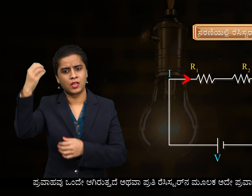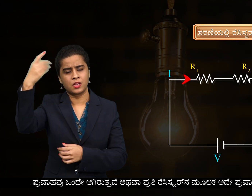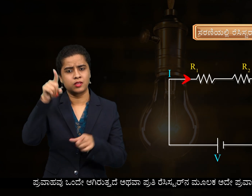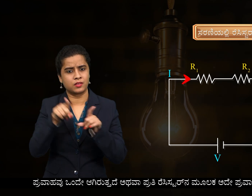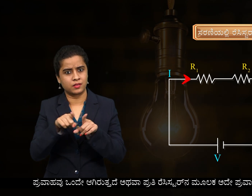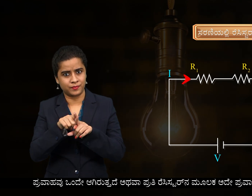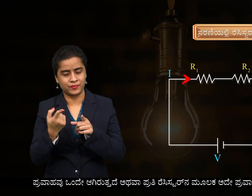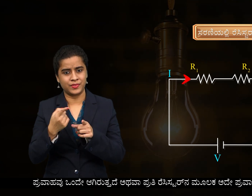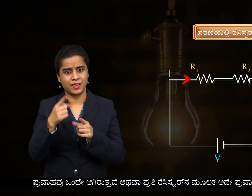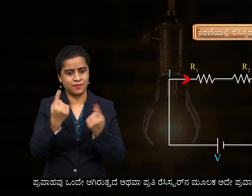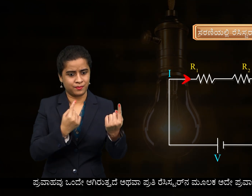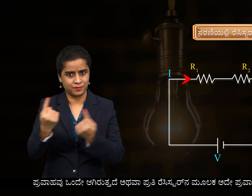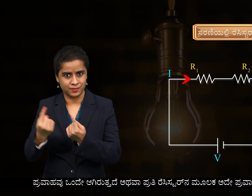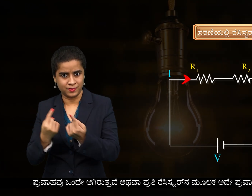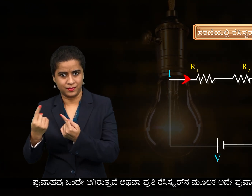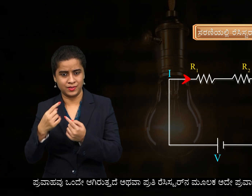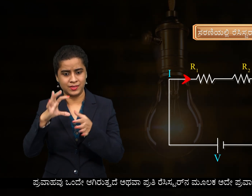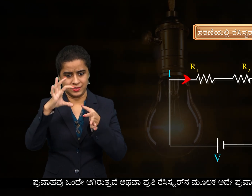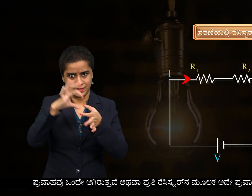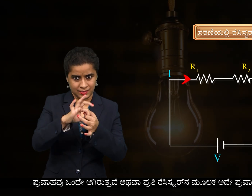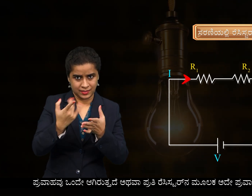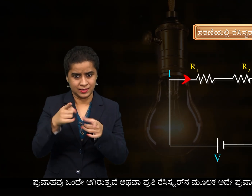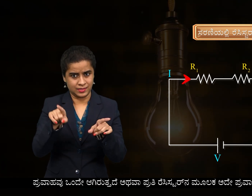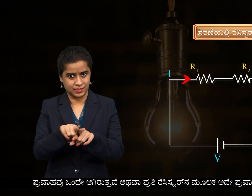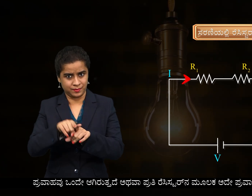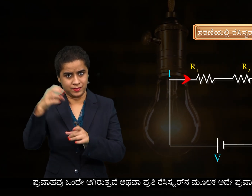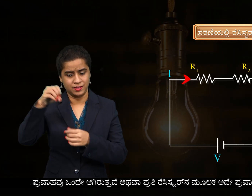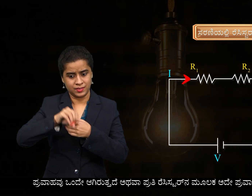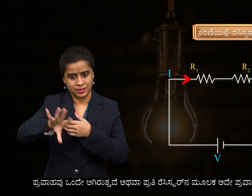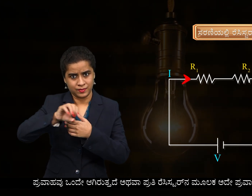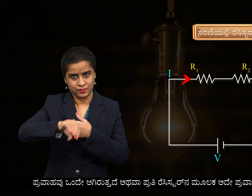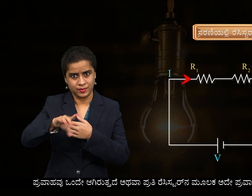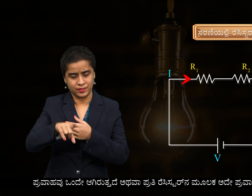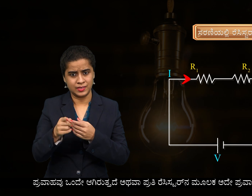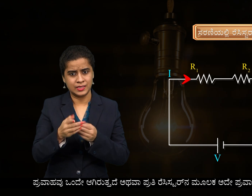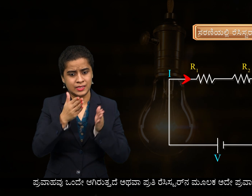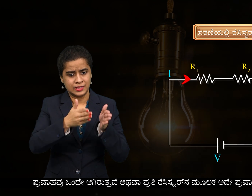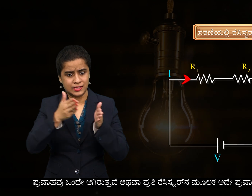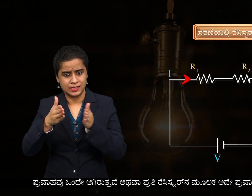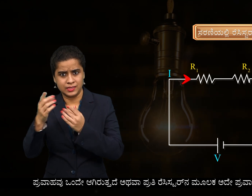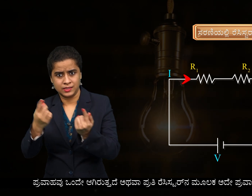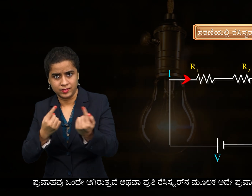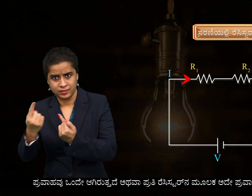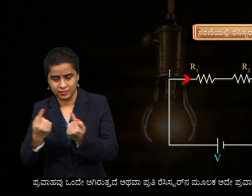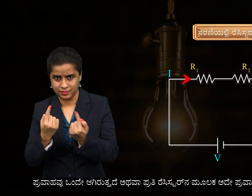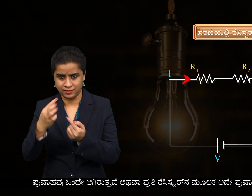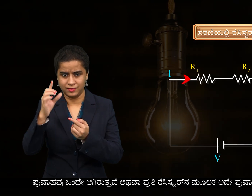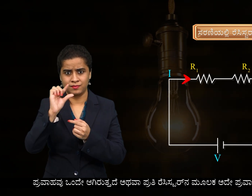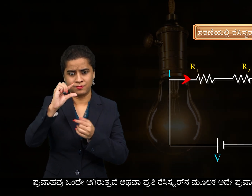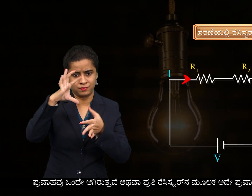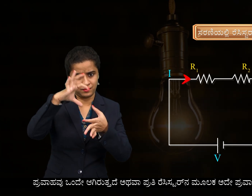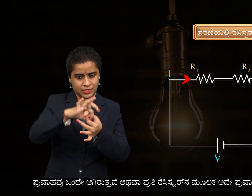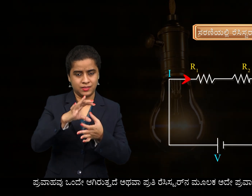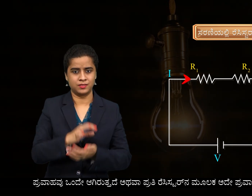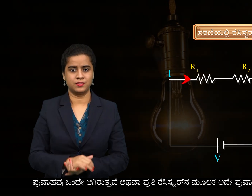ಭಾಗದಲ್ಲೂ ಪ್ರವಾಹವು ಒಂದೇ ಆಗಿರುತ್ತದೆ ಅಥವಾ ಪ್ರತಿ ರೆಸಿಸ್ಟರ್ನ ಮೂಲಕ ಅದೇ ಪ್ರವಾಹವು ಹರಿಯುತ್ತದೆ.